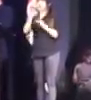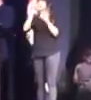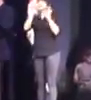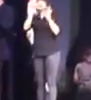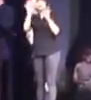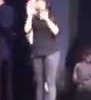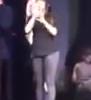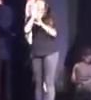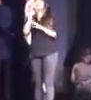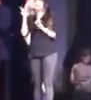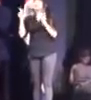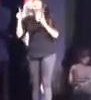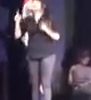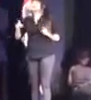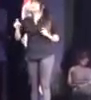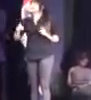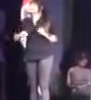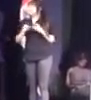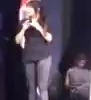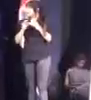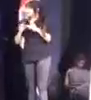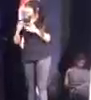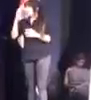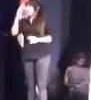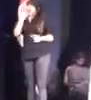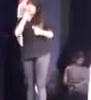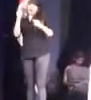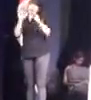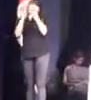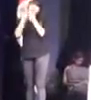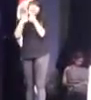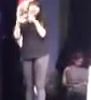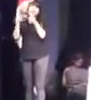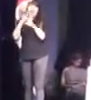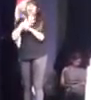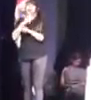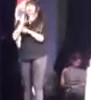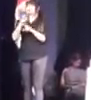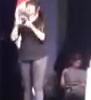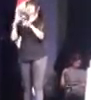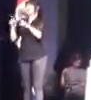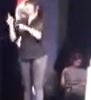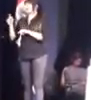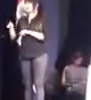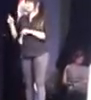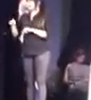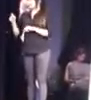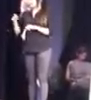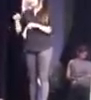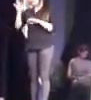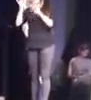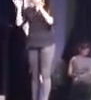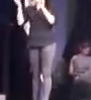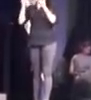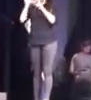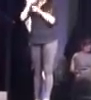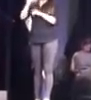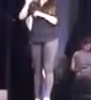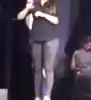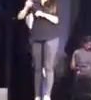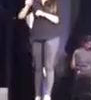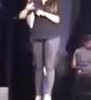identifica sus necesidades particulares, porque cada familia es diferente y tiene necesidades diferentes. Identifica sus